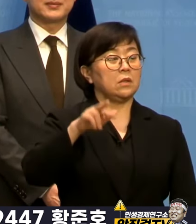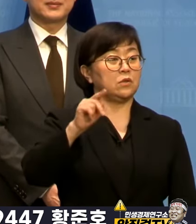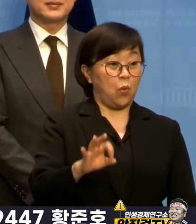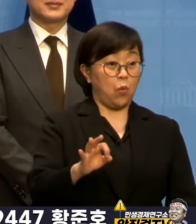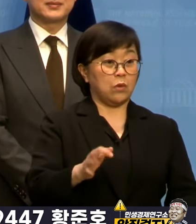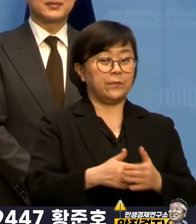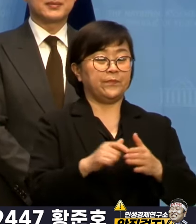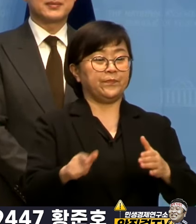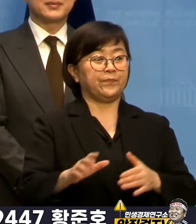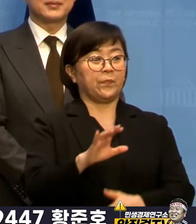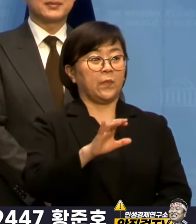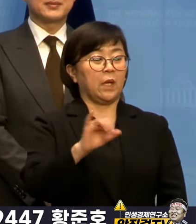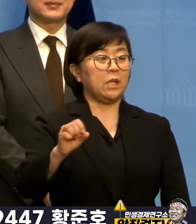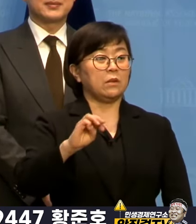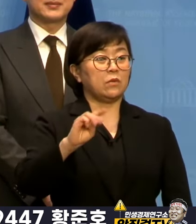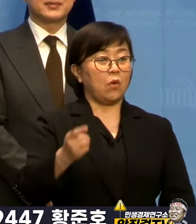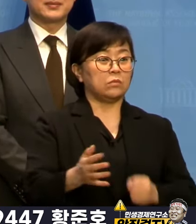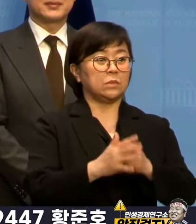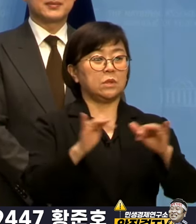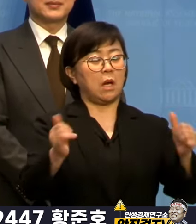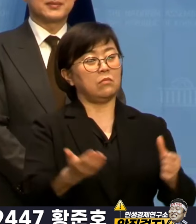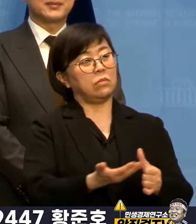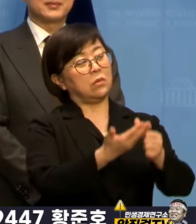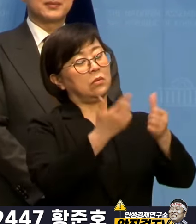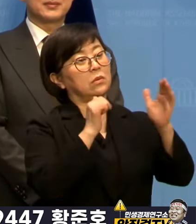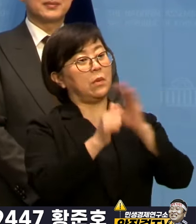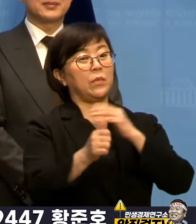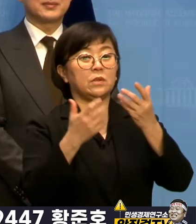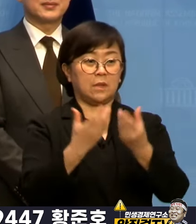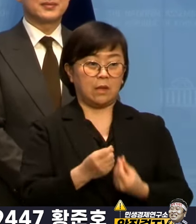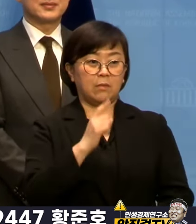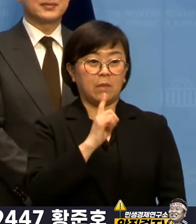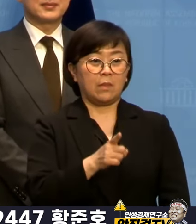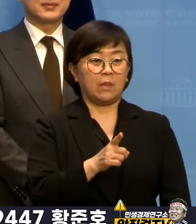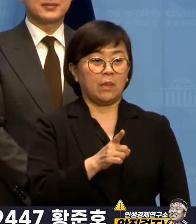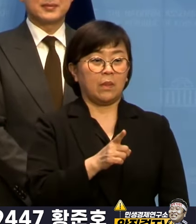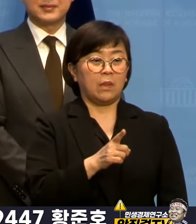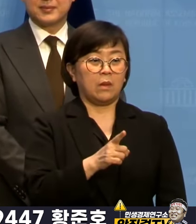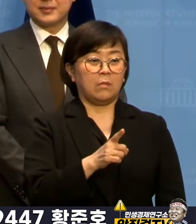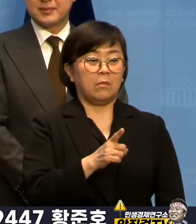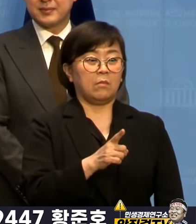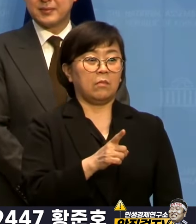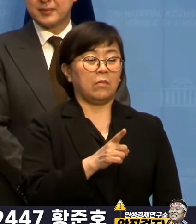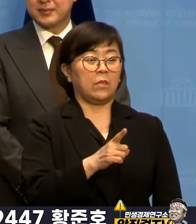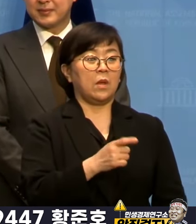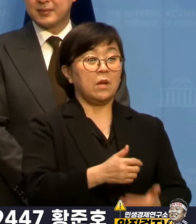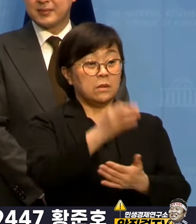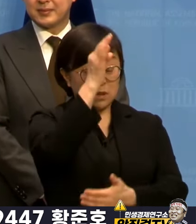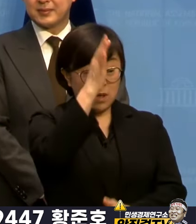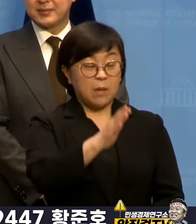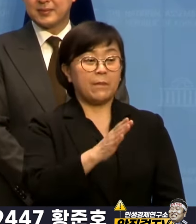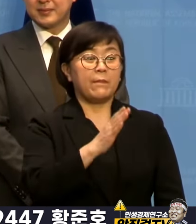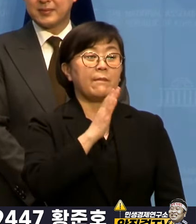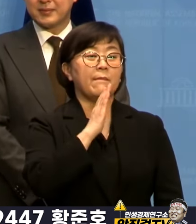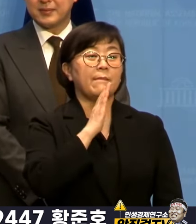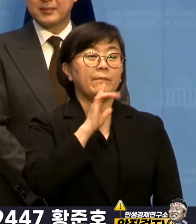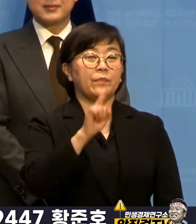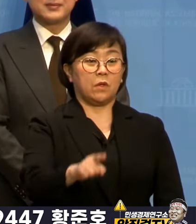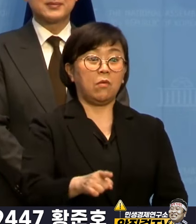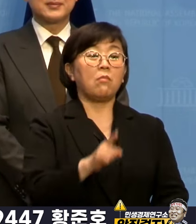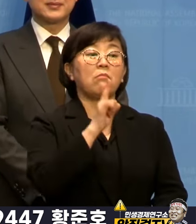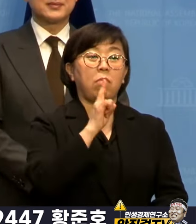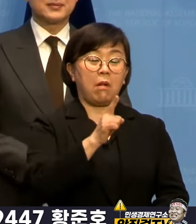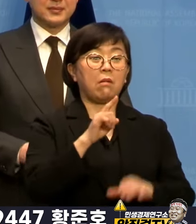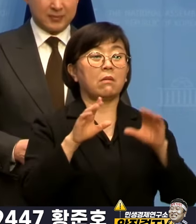충남 태양 사상으로 이토 의원과 이제 김은 대표인 사례다. 많은 때 살아가면서도 그런